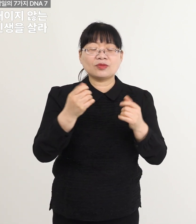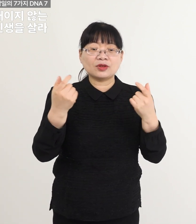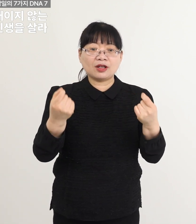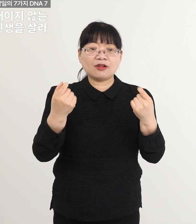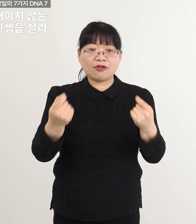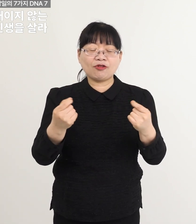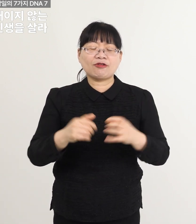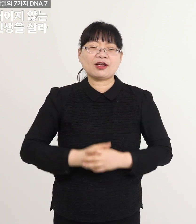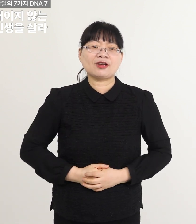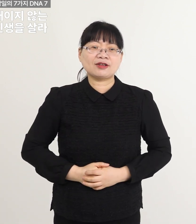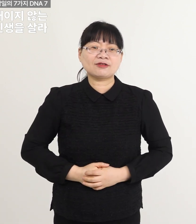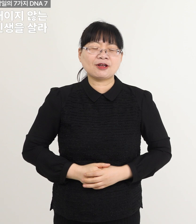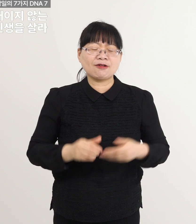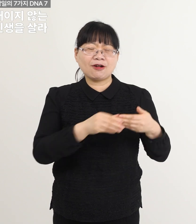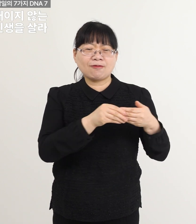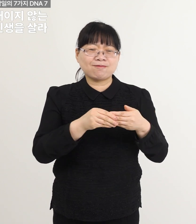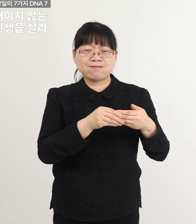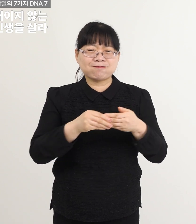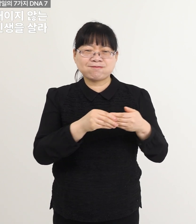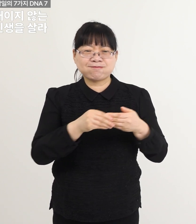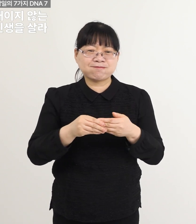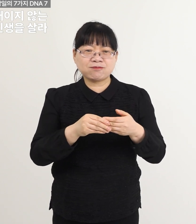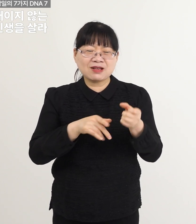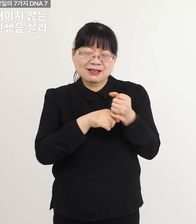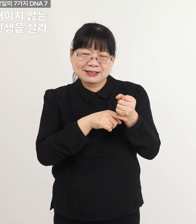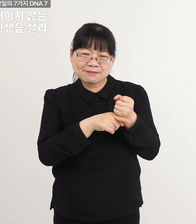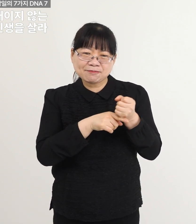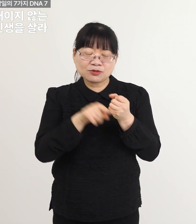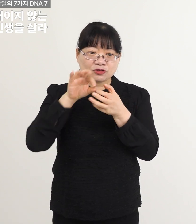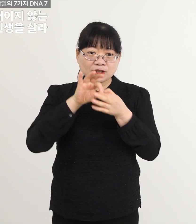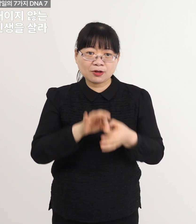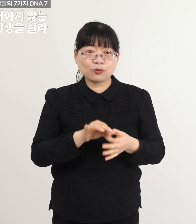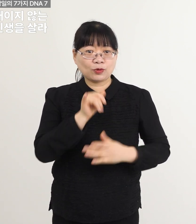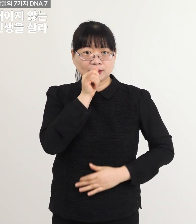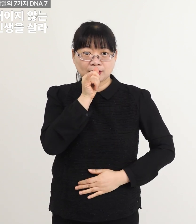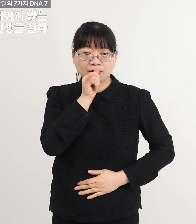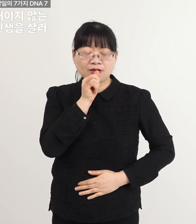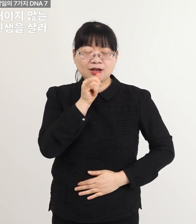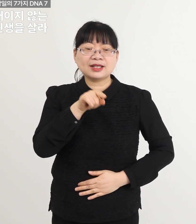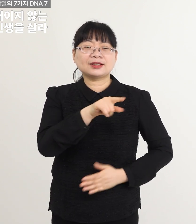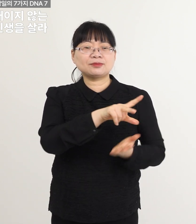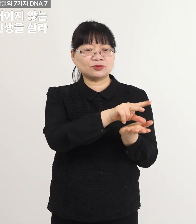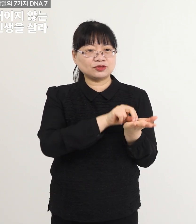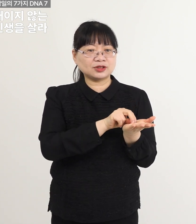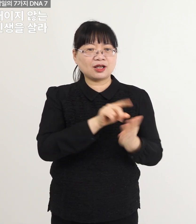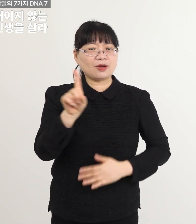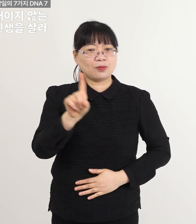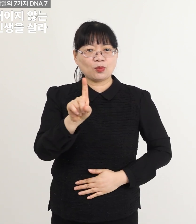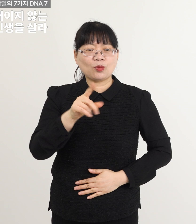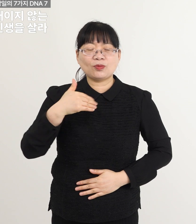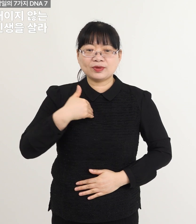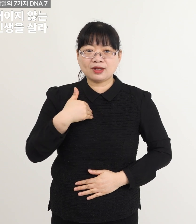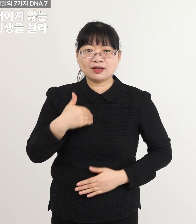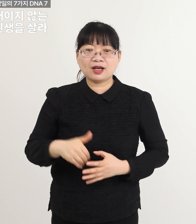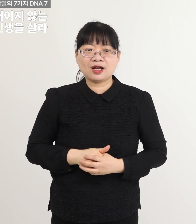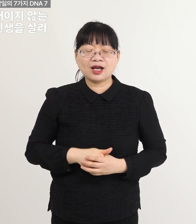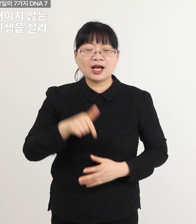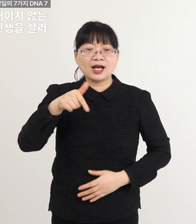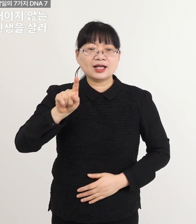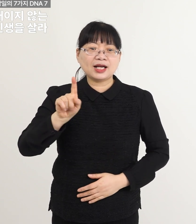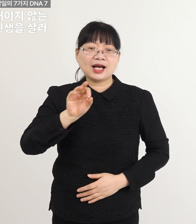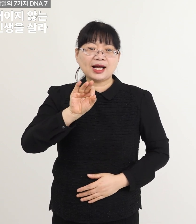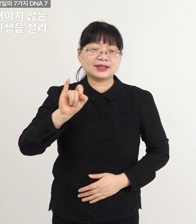이렇게 이리저리 데리고 다니면서 신문을 끊이지 않는다면 이 문제를 내가